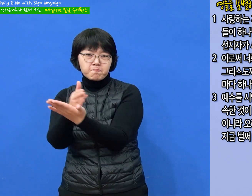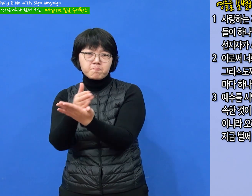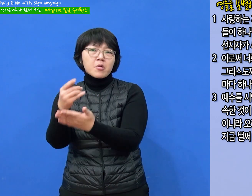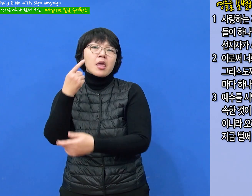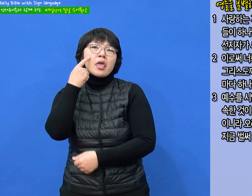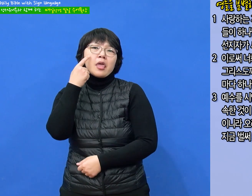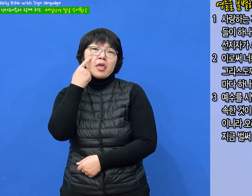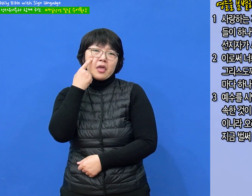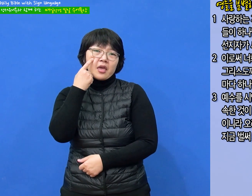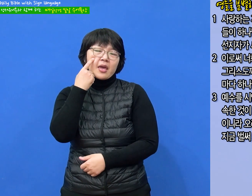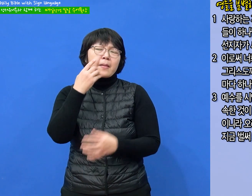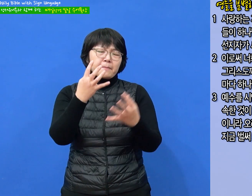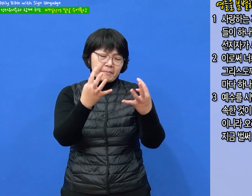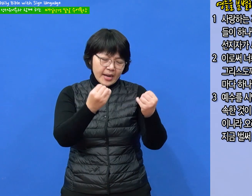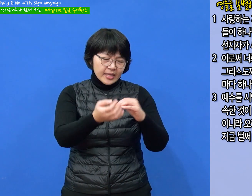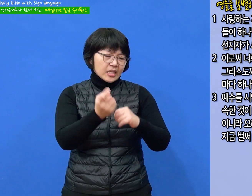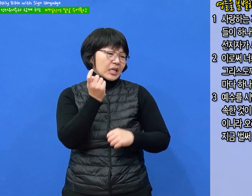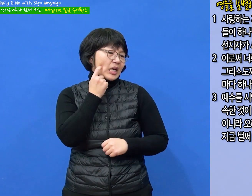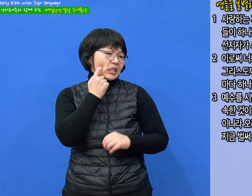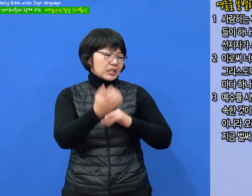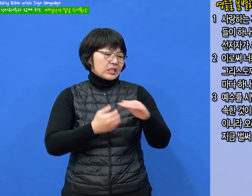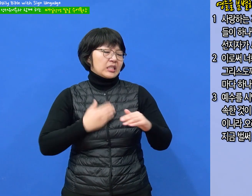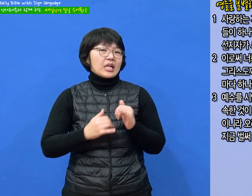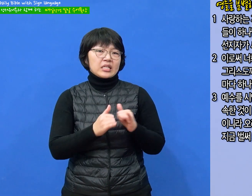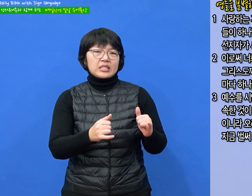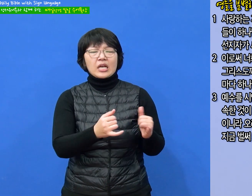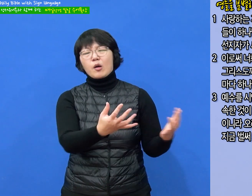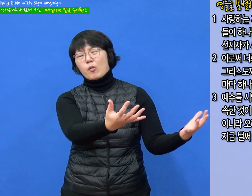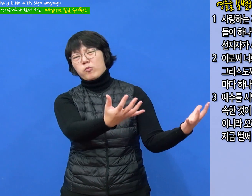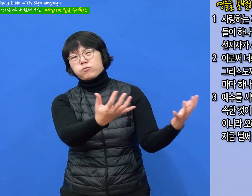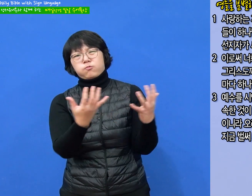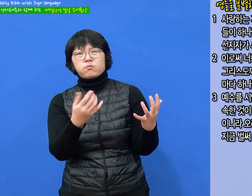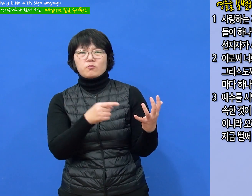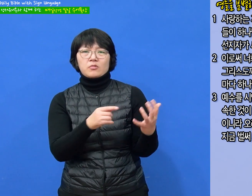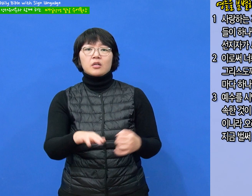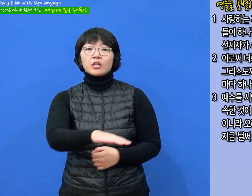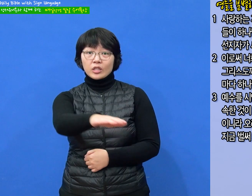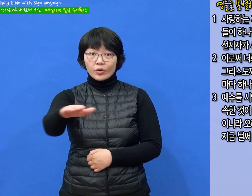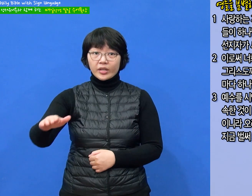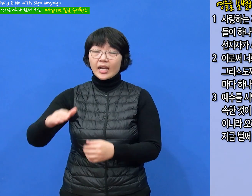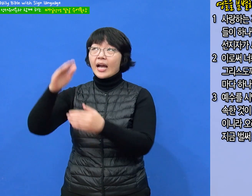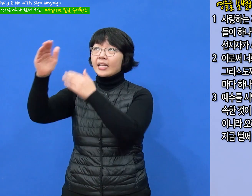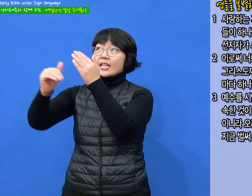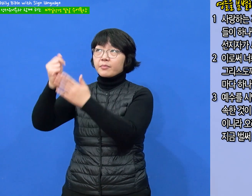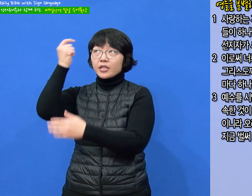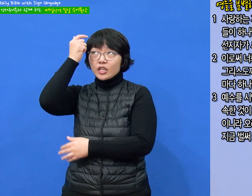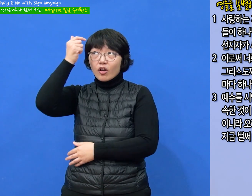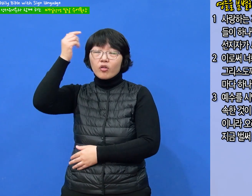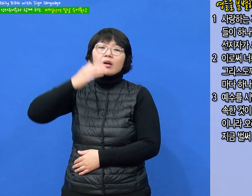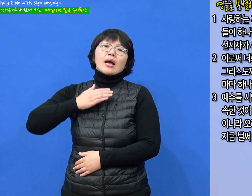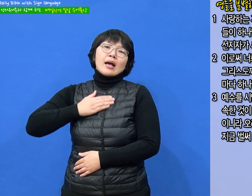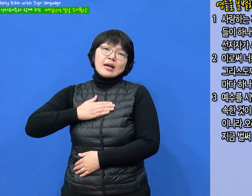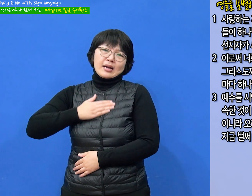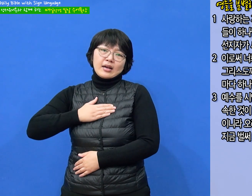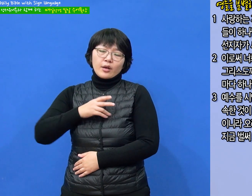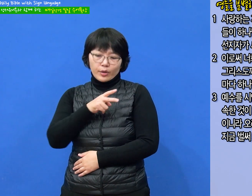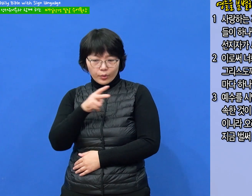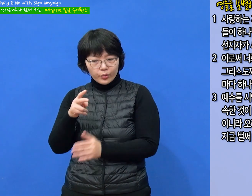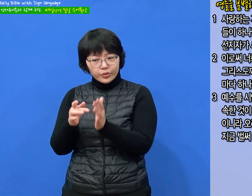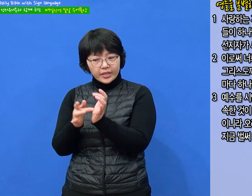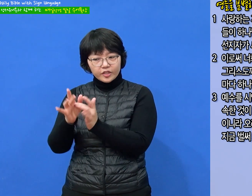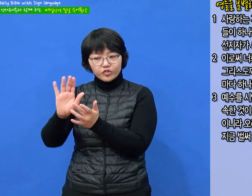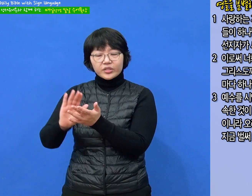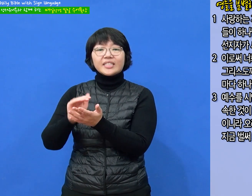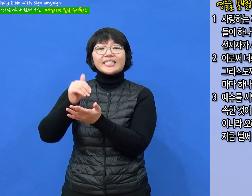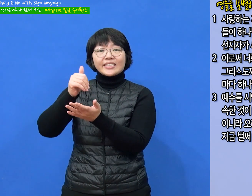선지자가 세상에 나왔음이라. 이로써 너희가 하나님의 영을 알지니 곧 예수 그리스도께서 육체로 오신